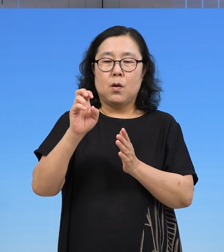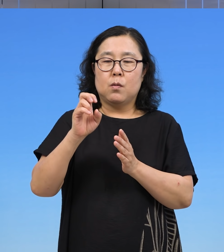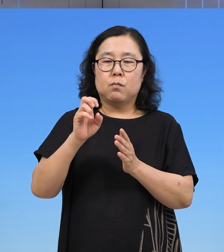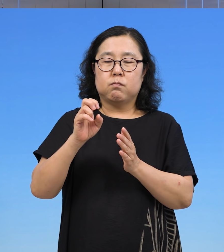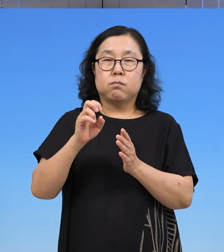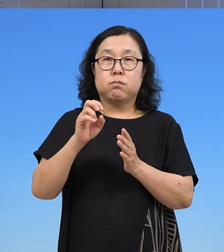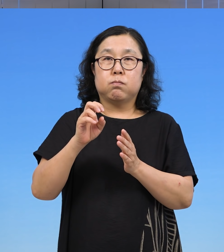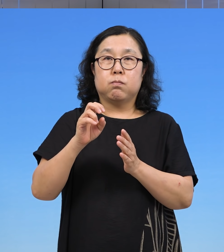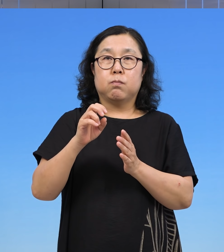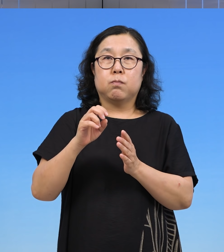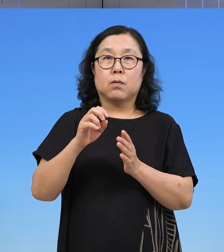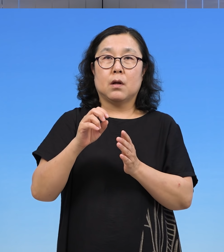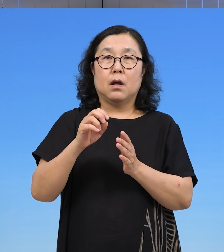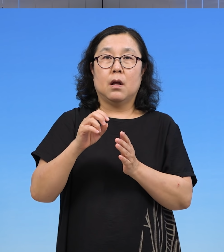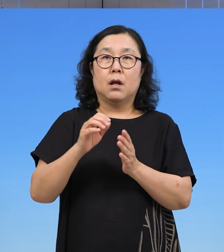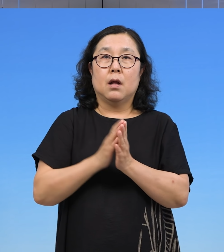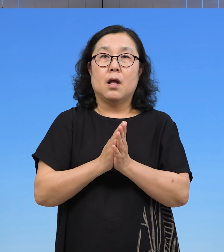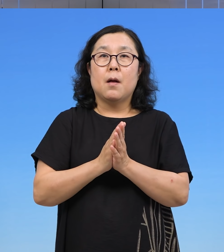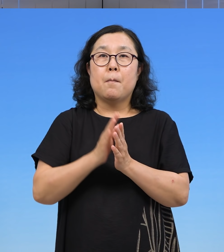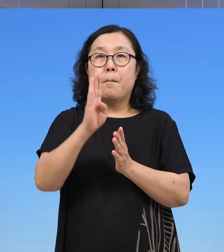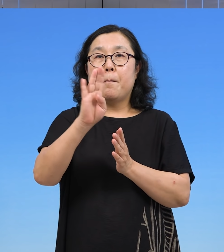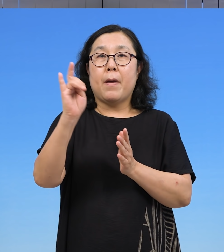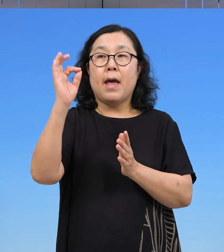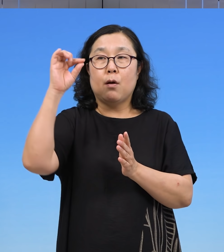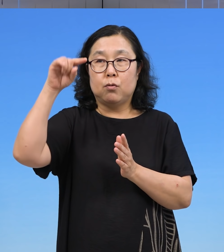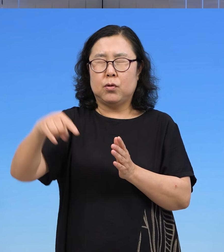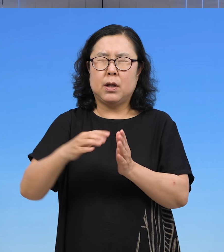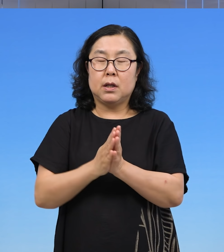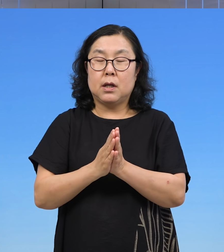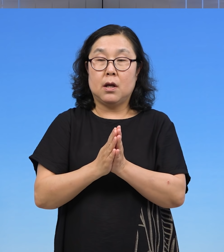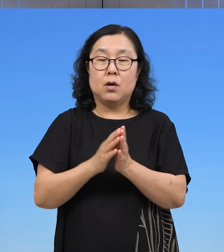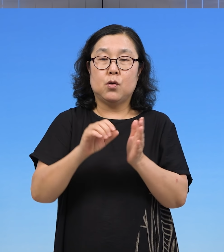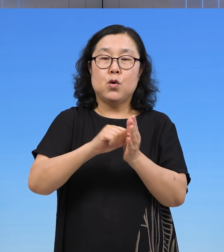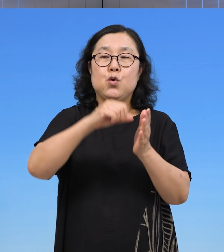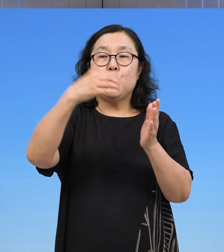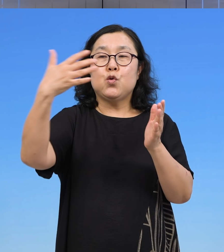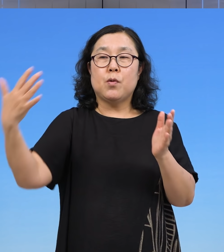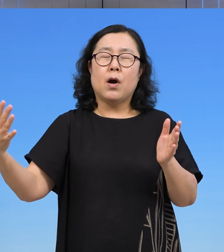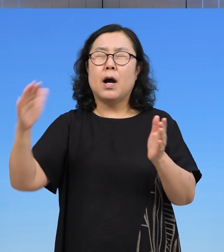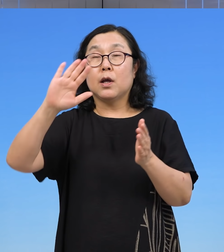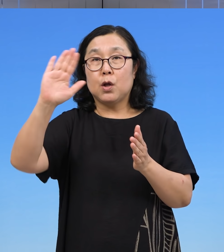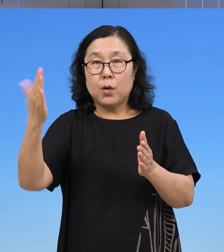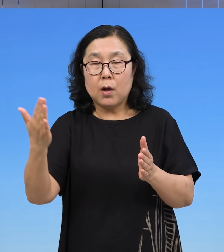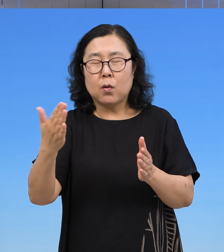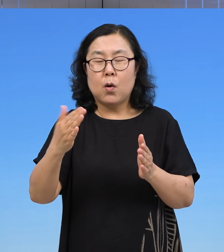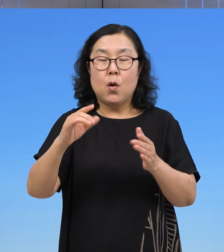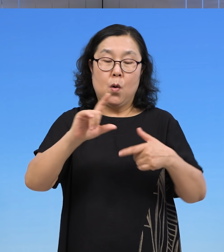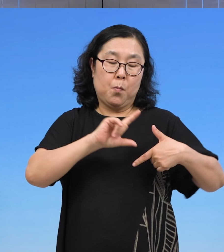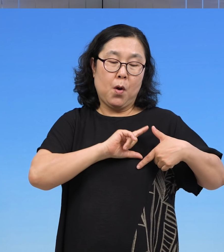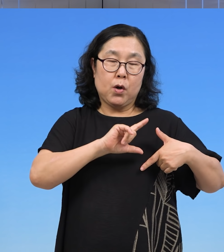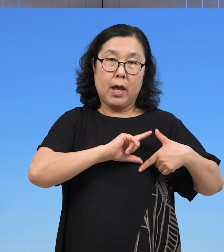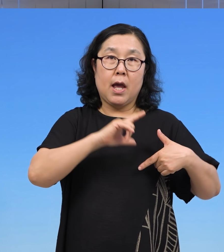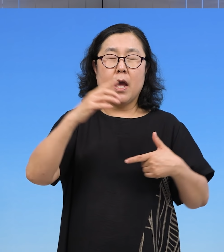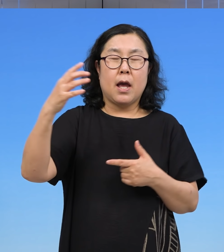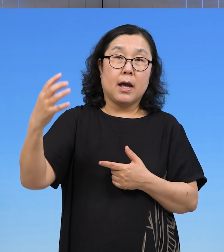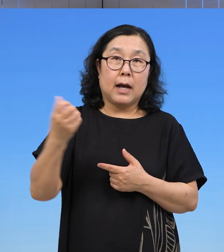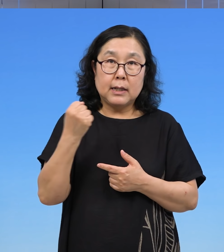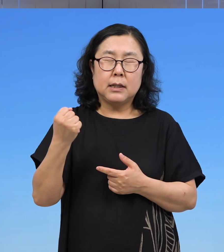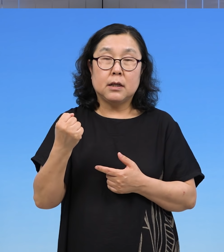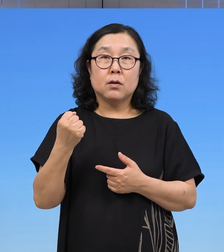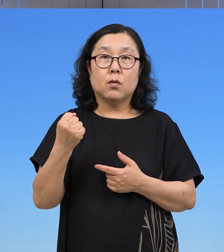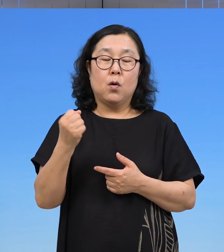목마르고 명생에 목마르고 대배우에 대한 목마름이 있던 그 사람들이 세월이 흘러가지고 유명한 배우가 되고 명예를 얻고